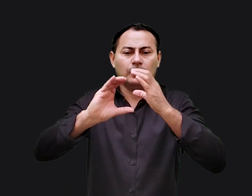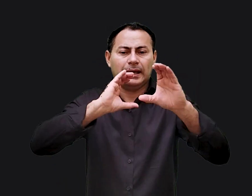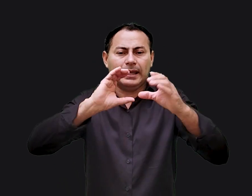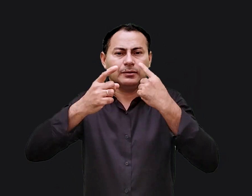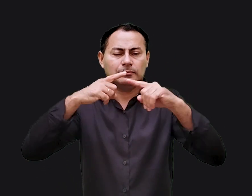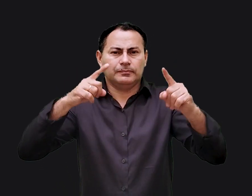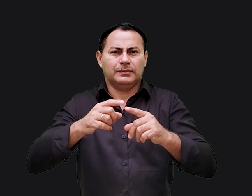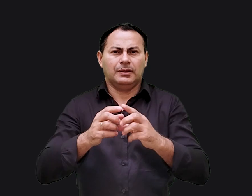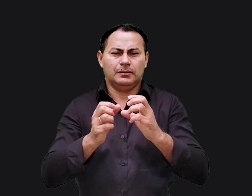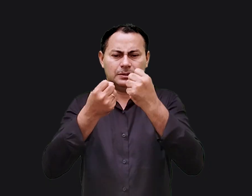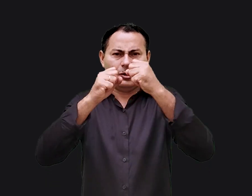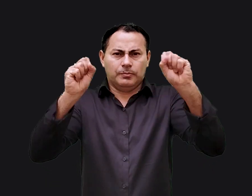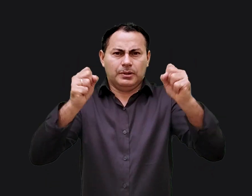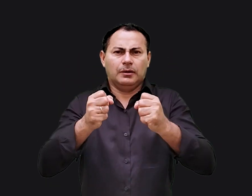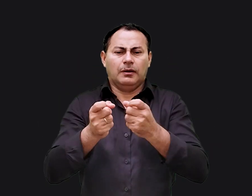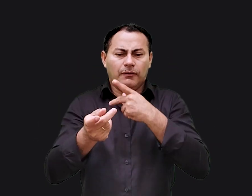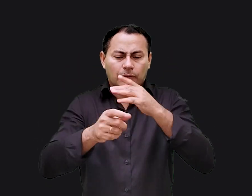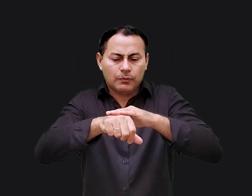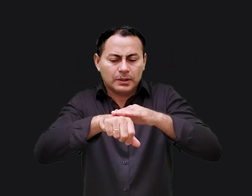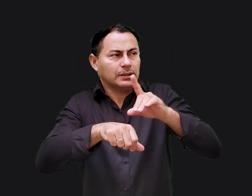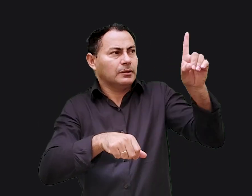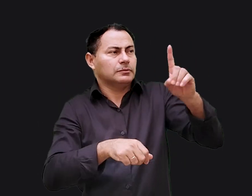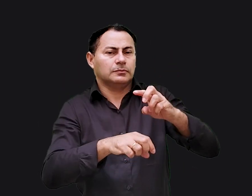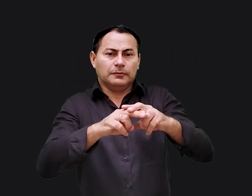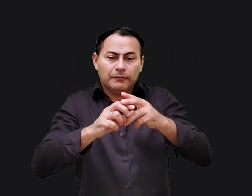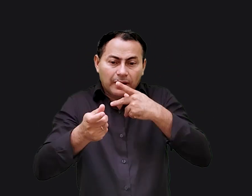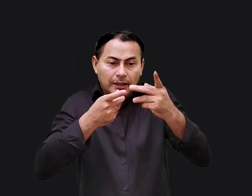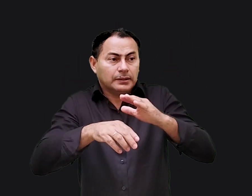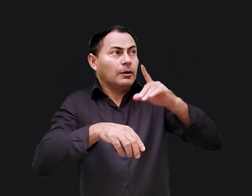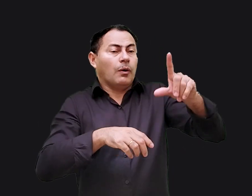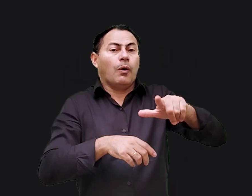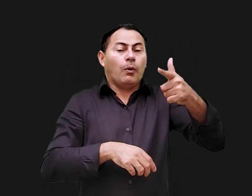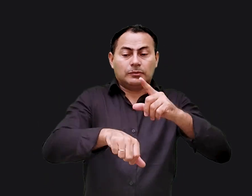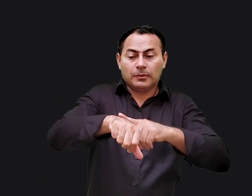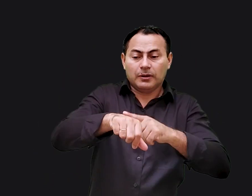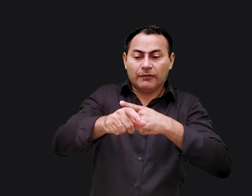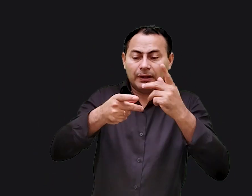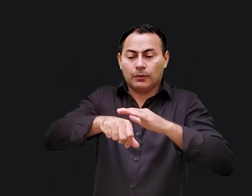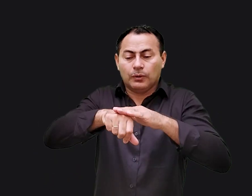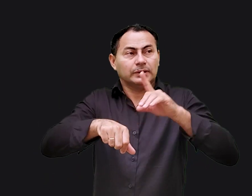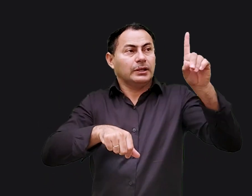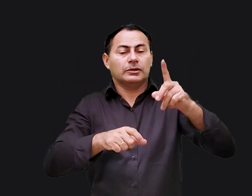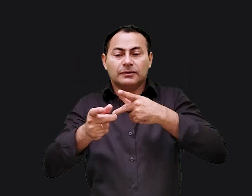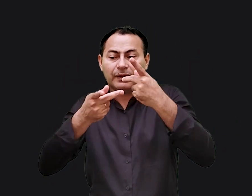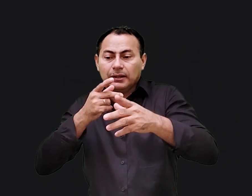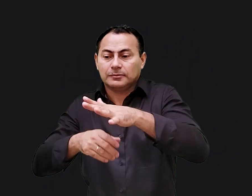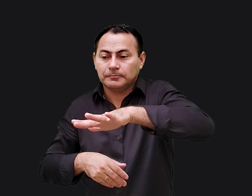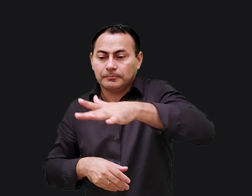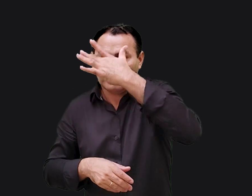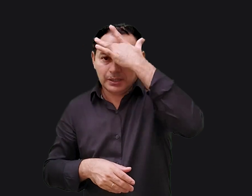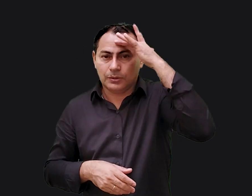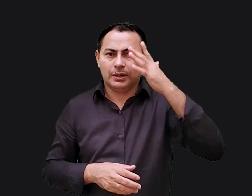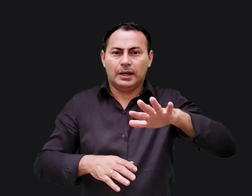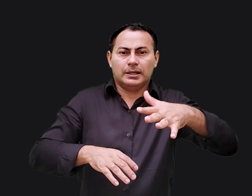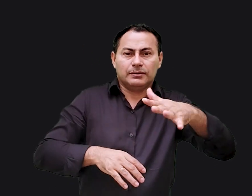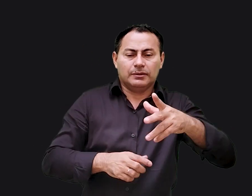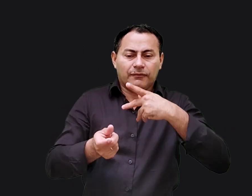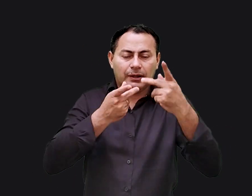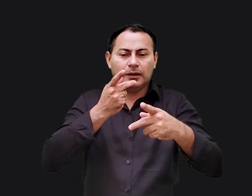ou salmista, às vezes falava com Deus, sobre Deus, outras vezes falava com Deus sobre o homem e muitas vezes